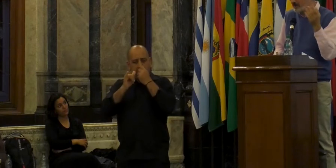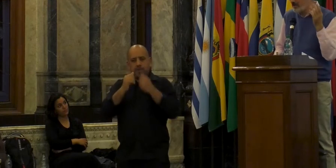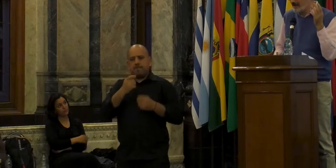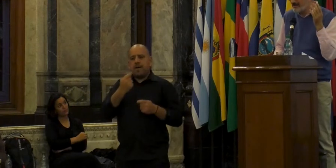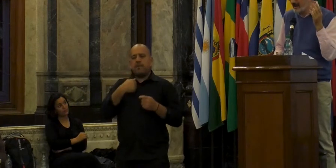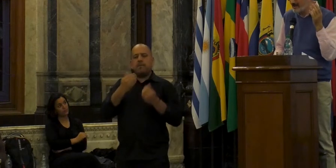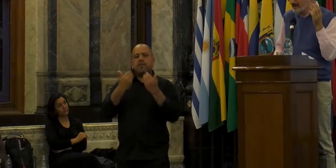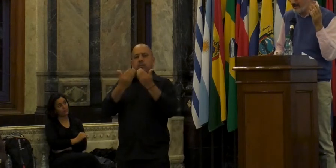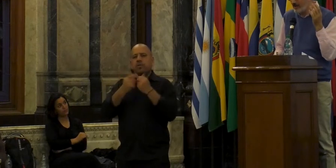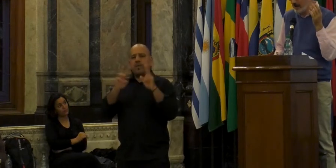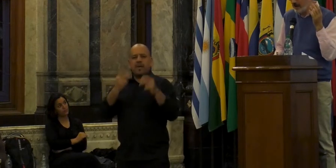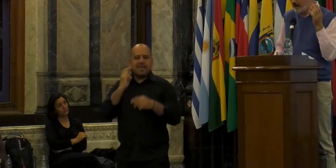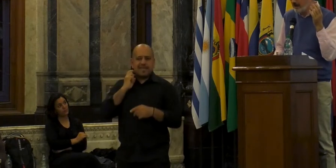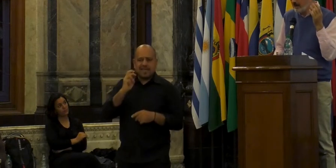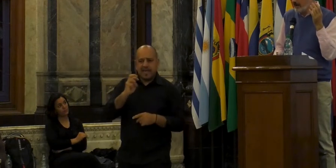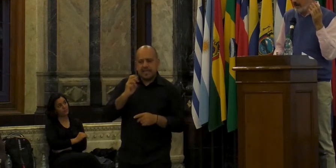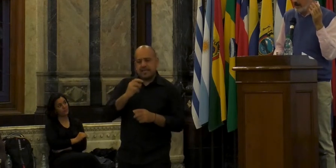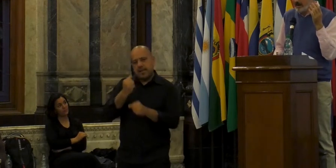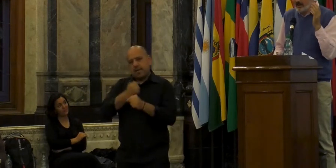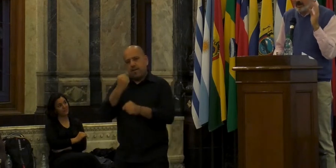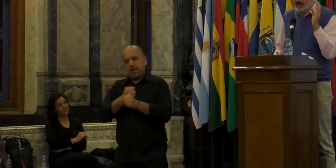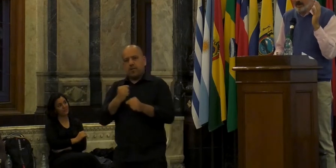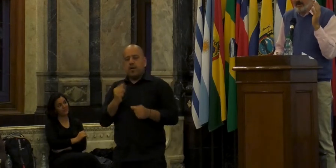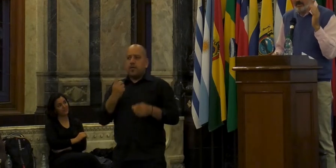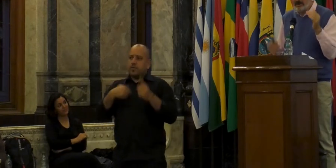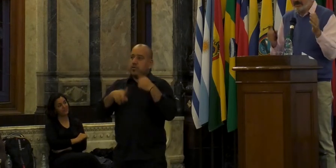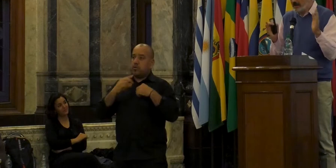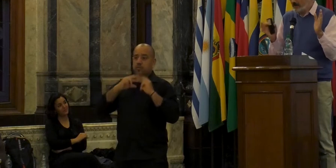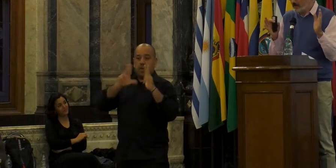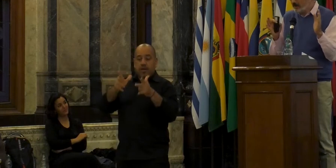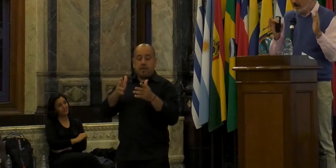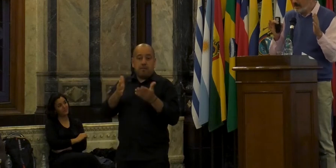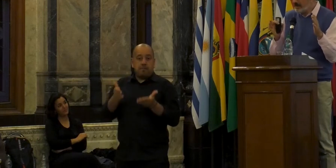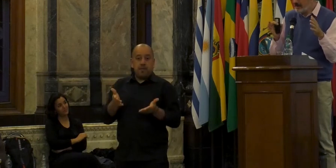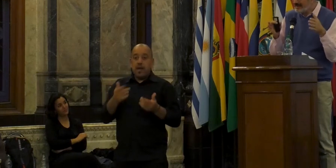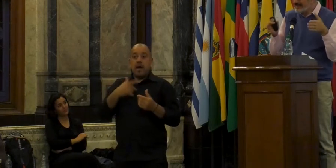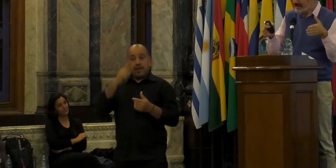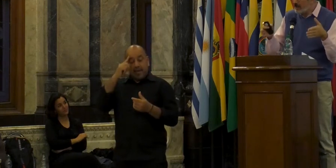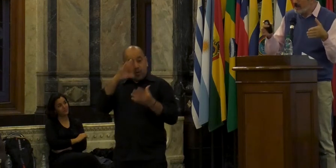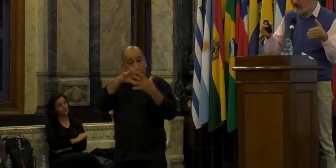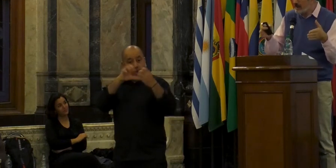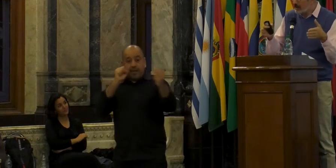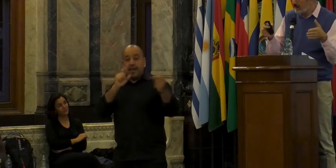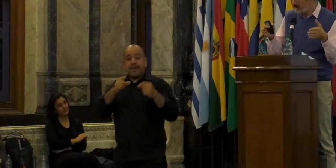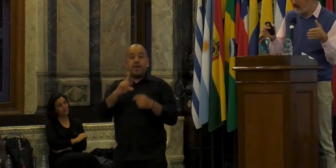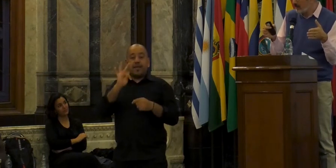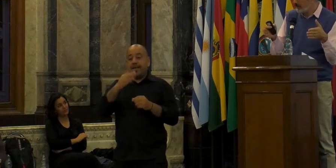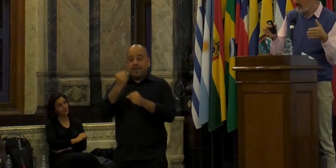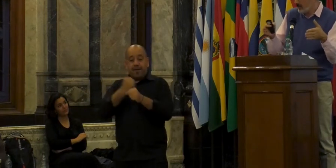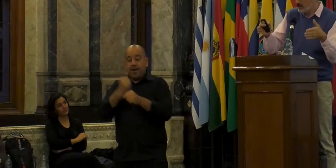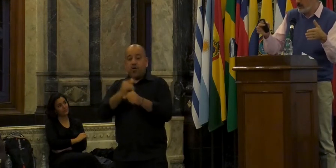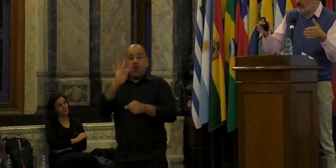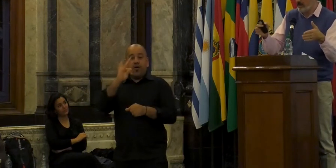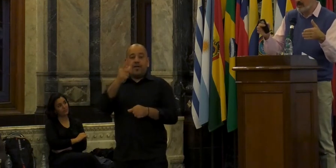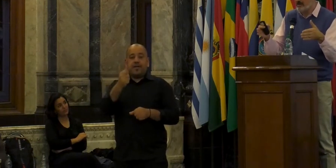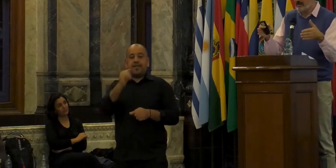estaban preguntando por el estrés laboral. Y yo dije, no, pero si es que lo que hay que entender es la taylorización del espacio